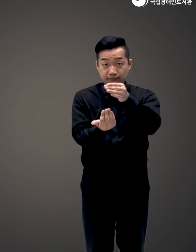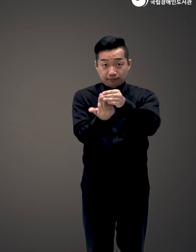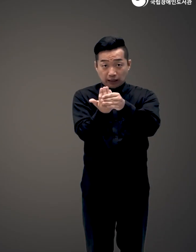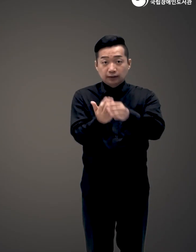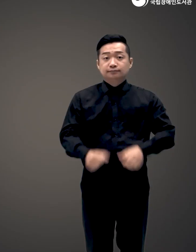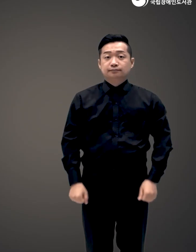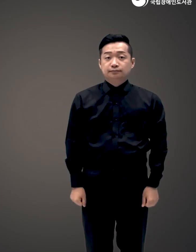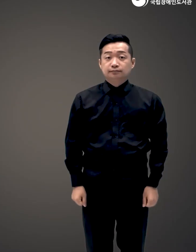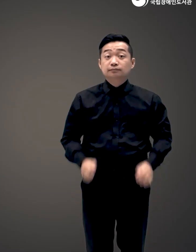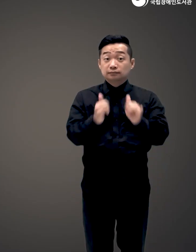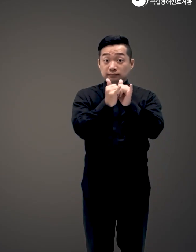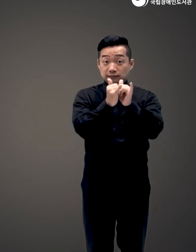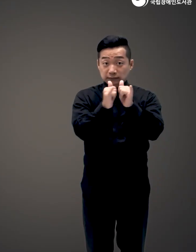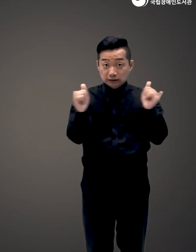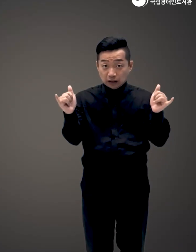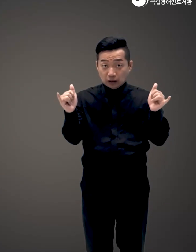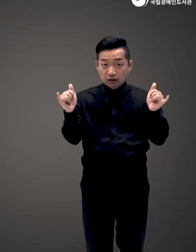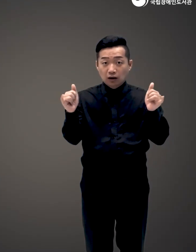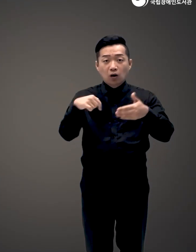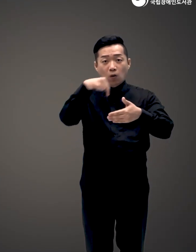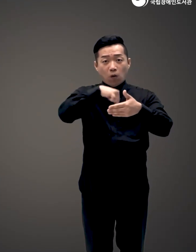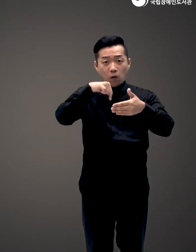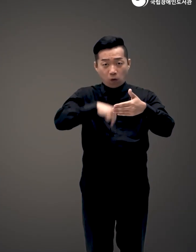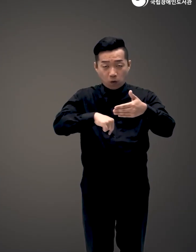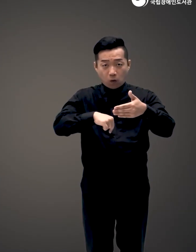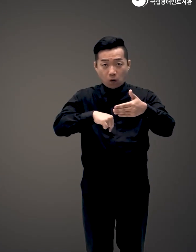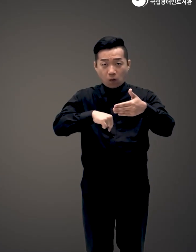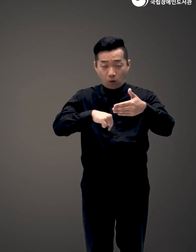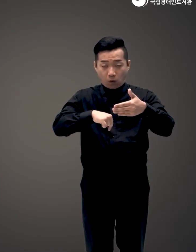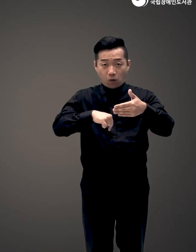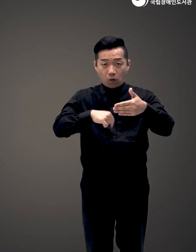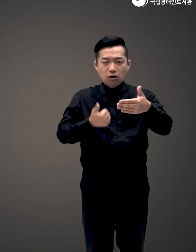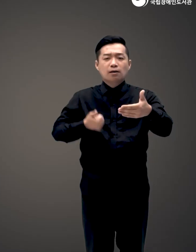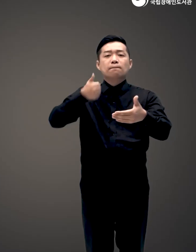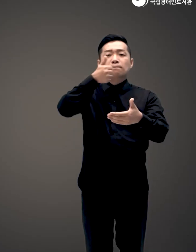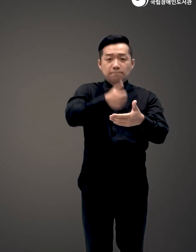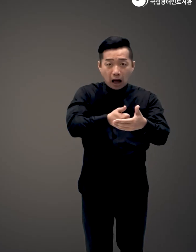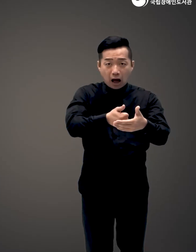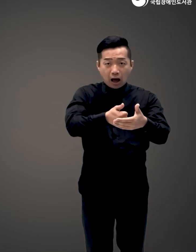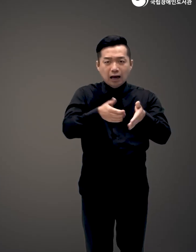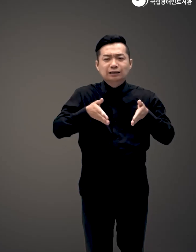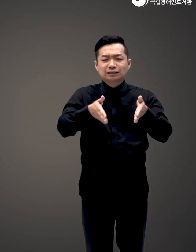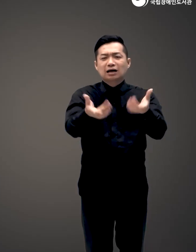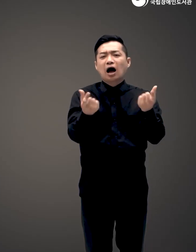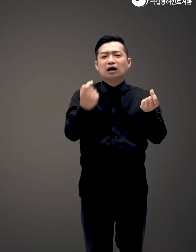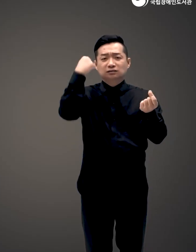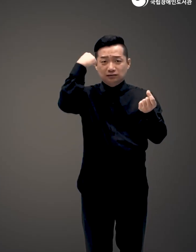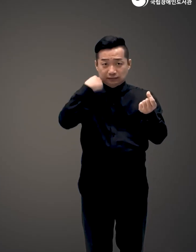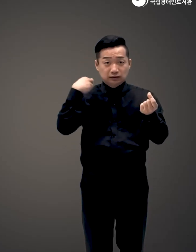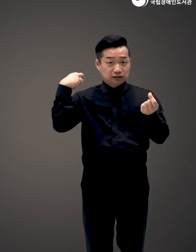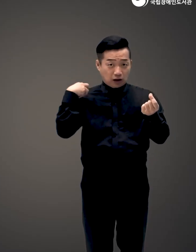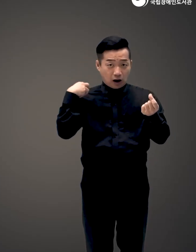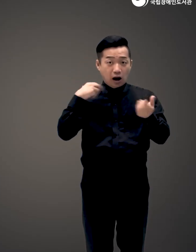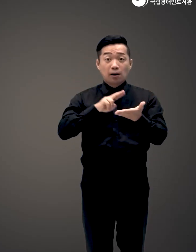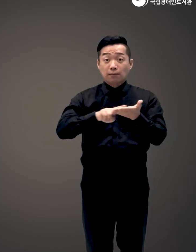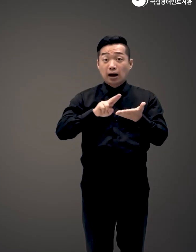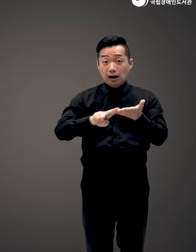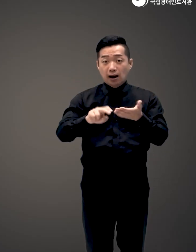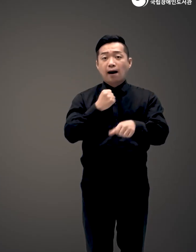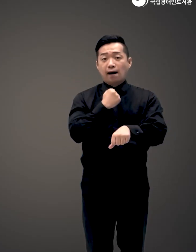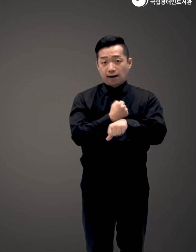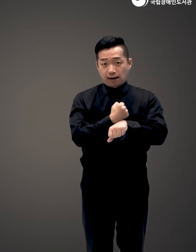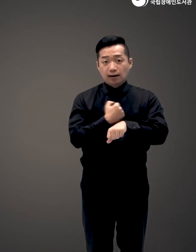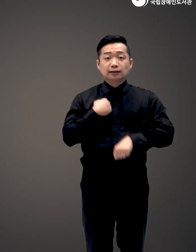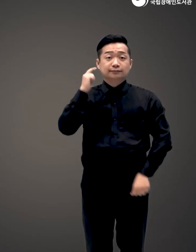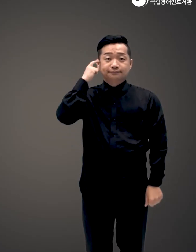자연스럽게 가지게 되고 사람들 속으로 들어가는 그런 통로 같은 역할? 그런 역할을